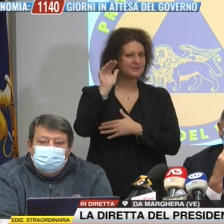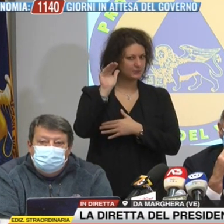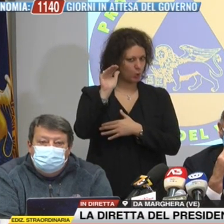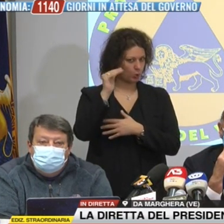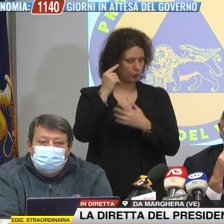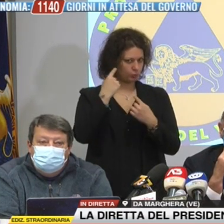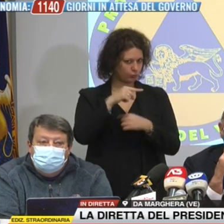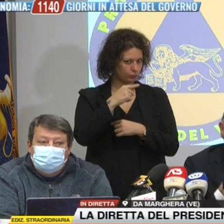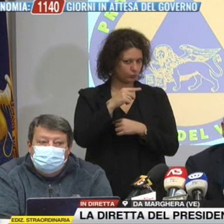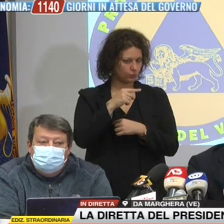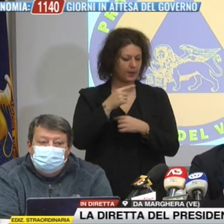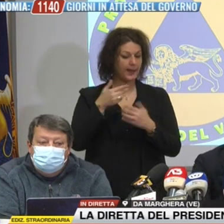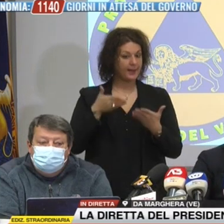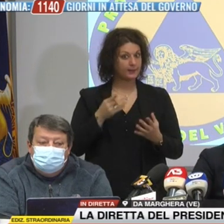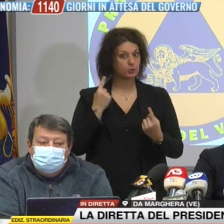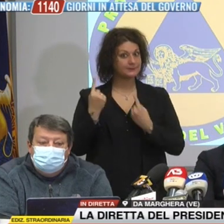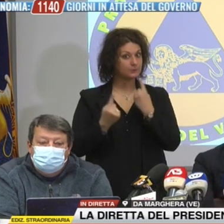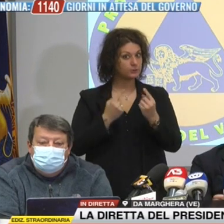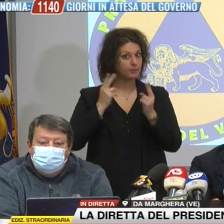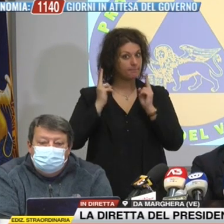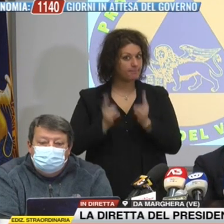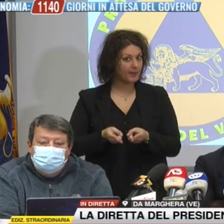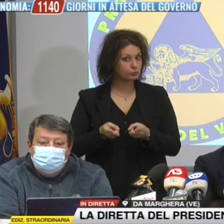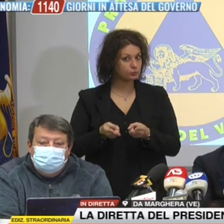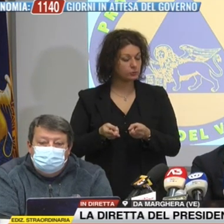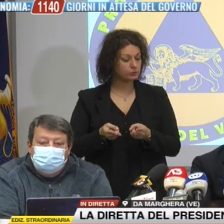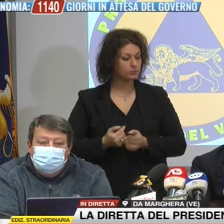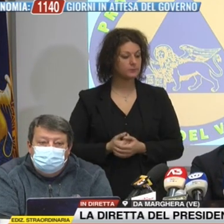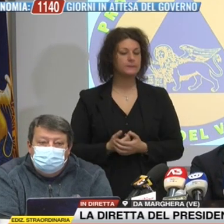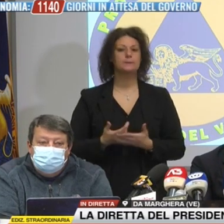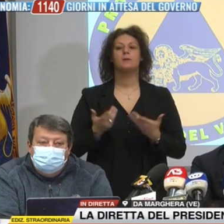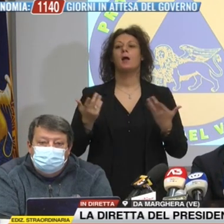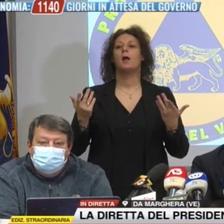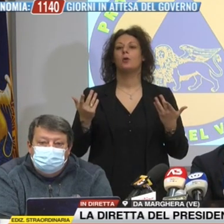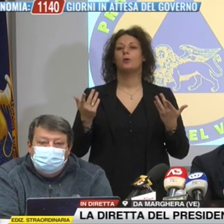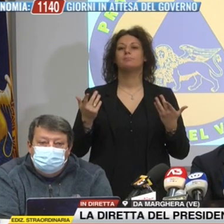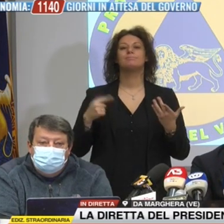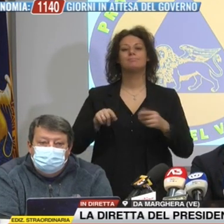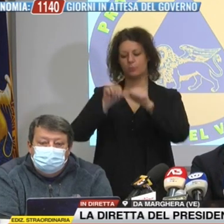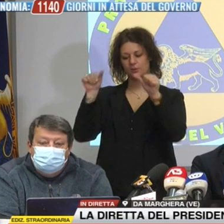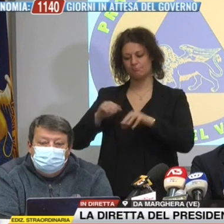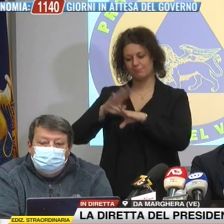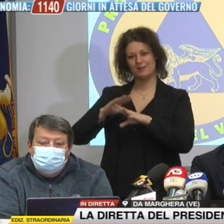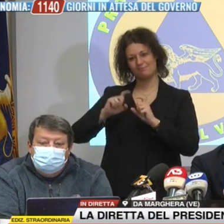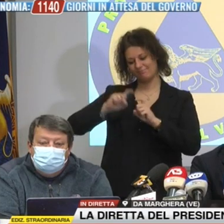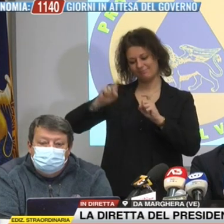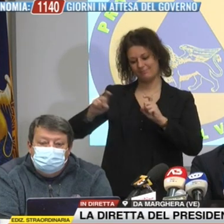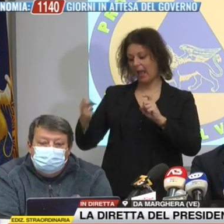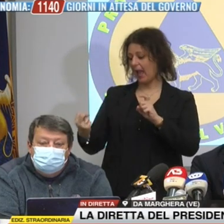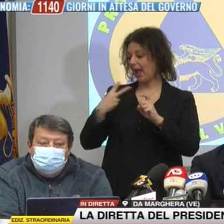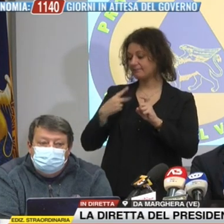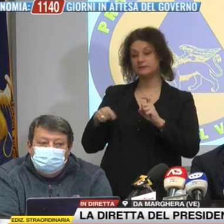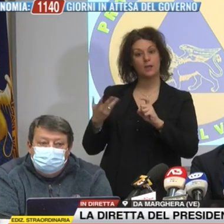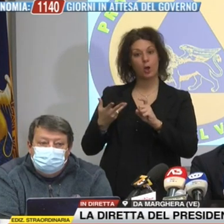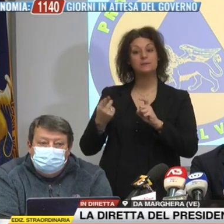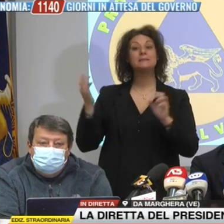all'algoritmo? No, allora sta andando peggio. L'algoritmo ci dice che se continuiamo con gli assembramenti in questa maniera, di certo